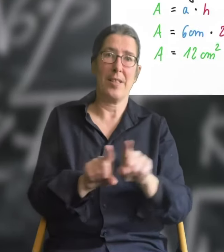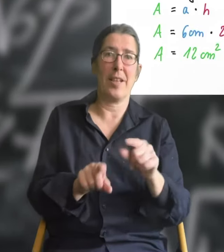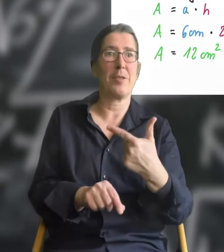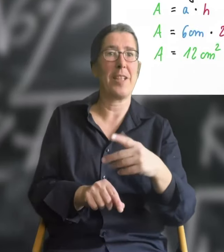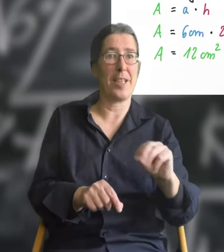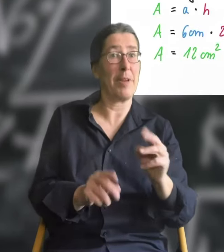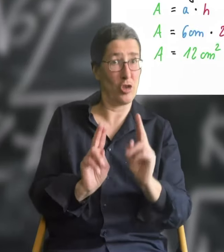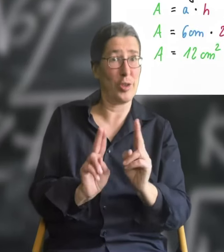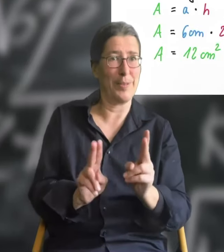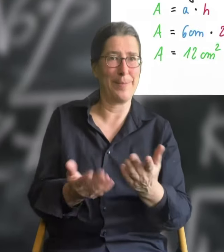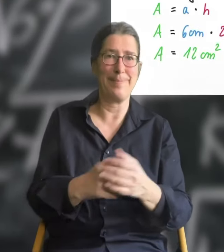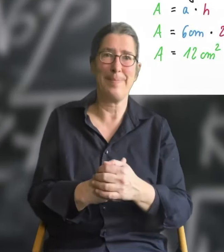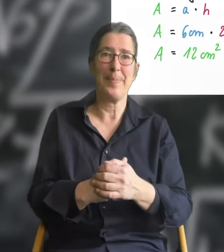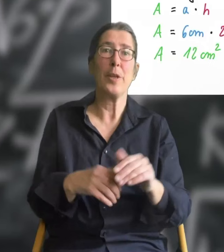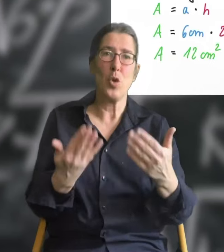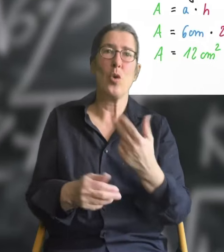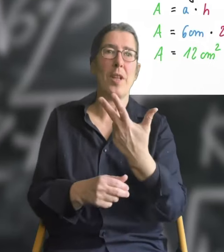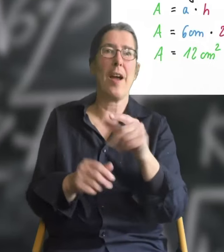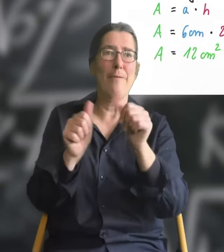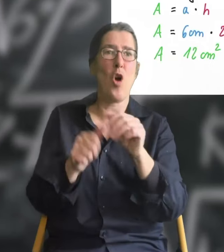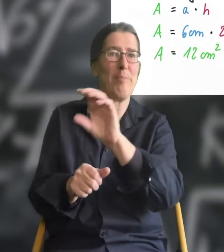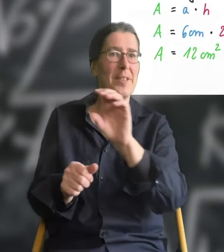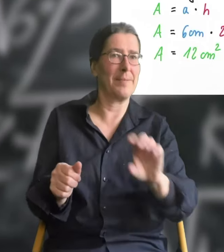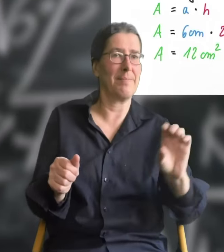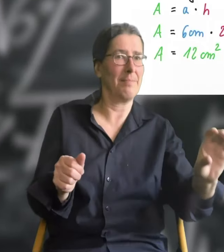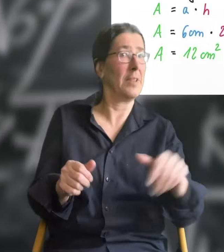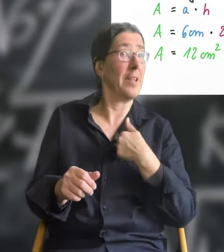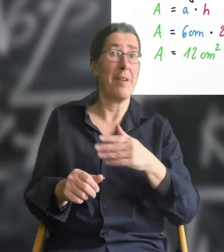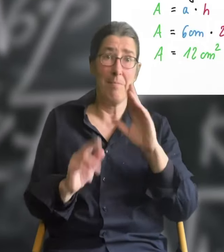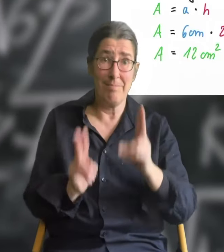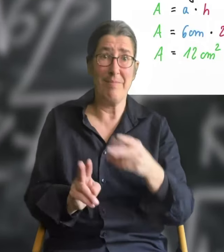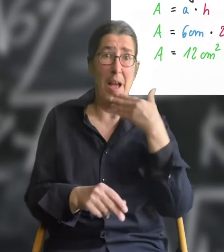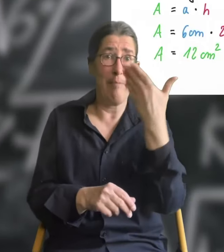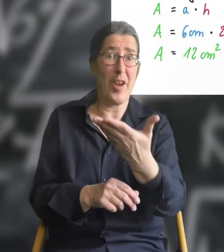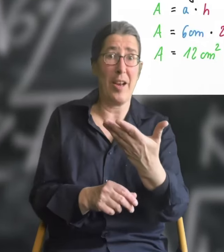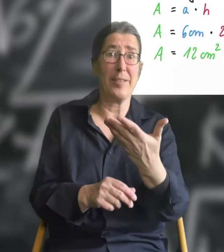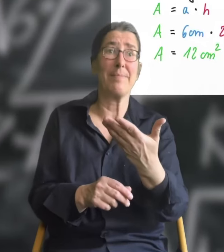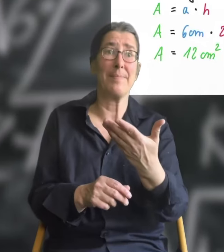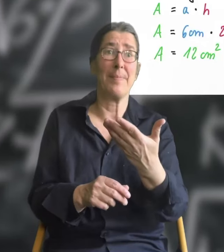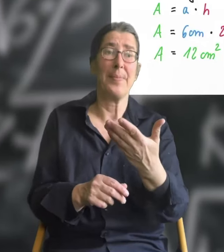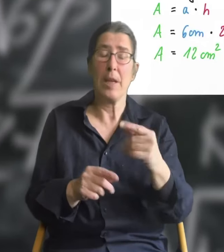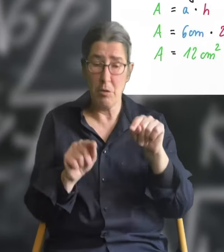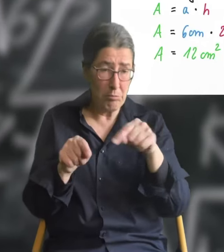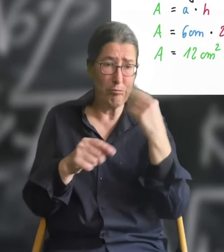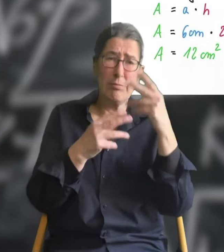das stimmt auch. So, das wären diese drei Formeln. Ich würde euch empfehlen, euch mit der Umstellung der Formeln